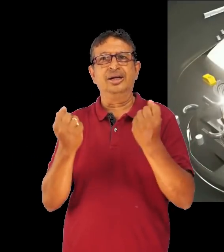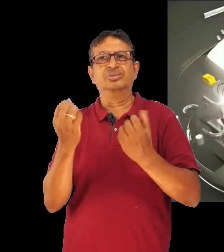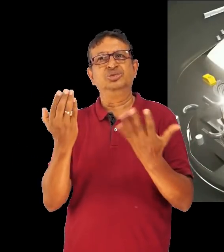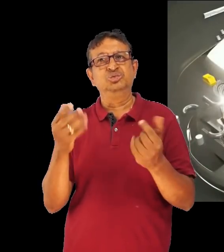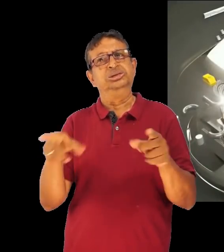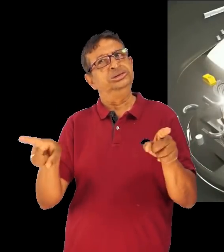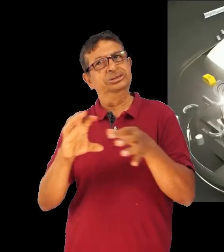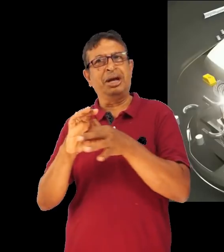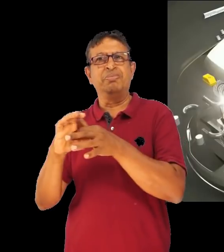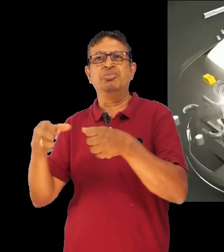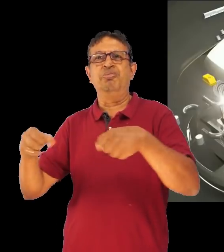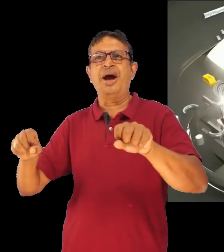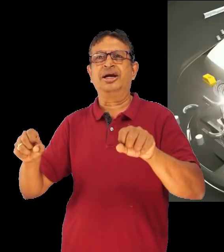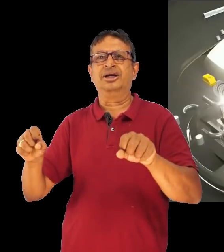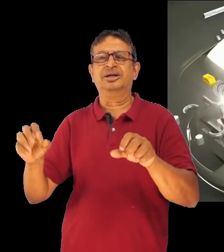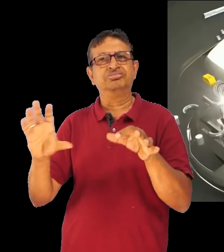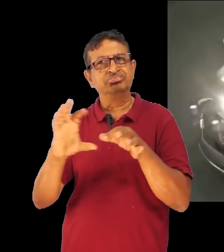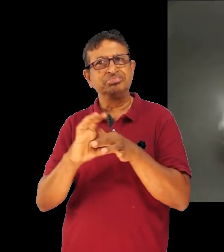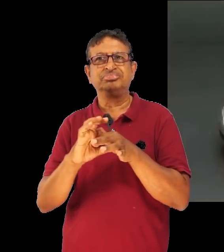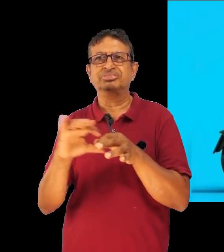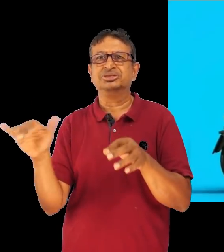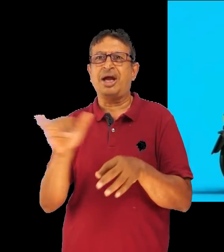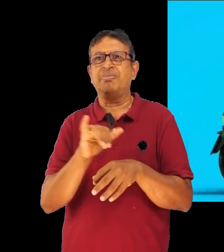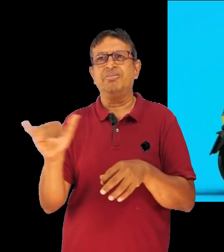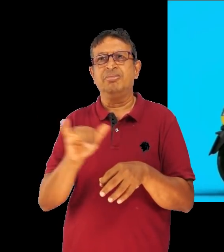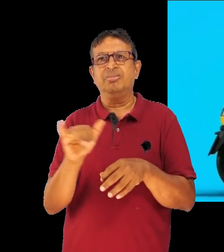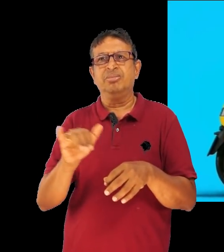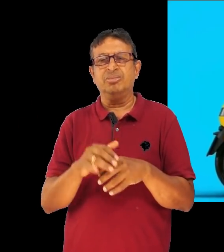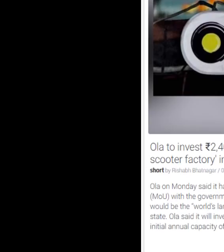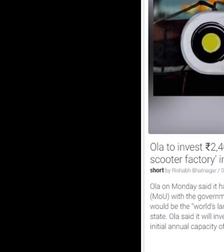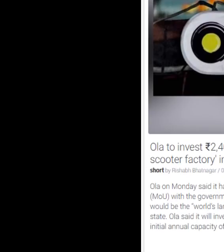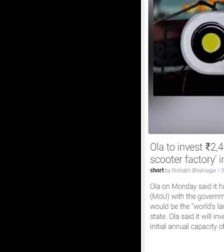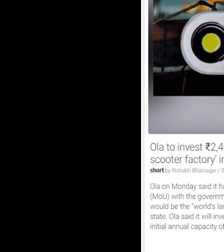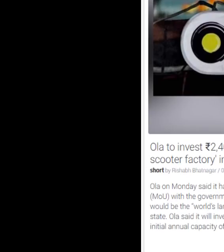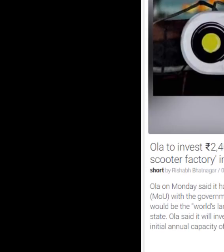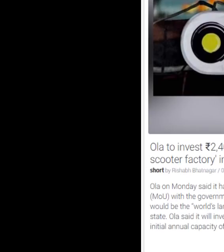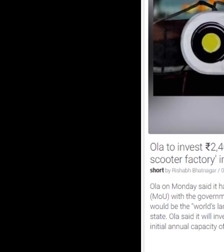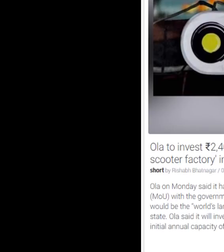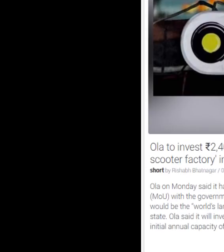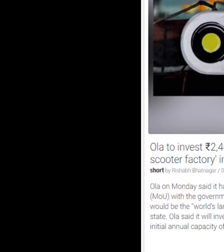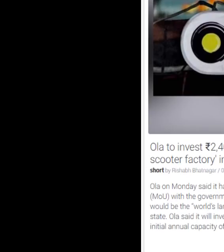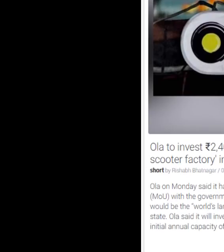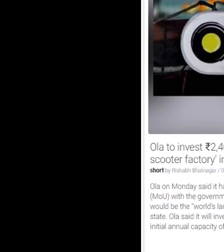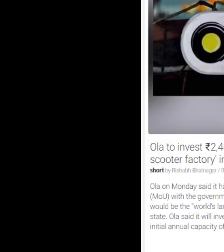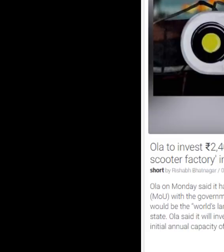हैं कि टू व्हीलर्स के मामले में डेफिनेटली इंडिया में एक काफी मैसिव रेवोल्यूशन देखने मिलेगा।